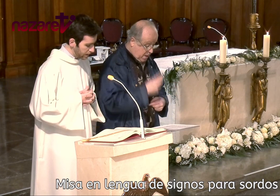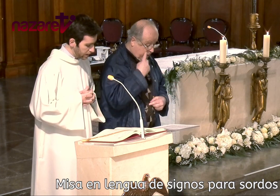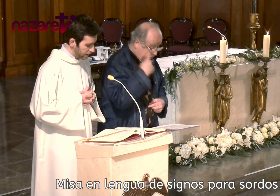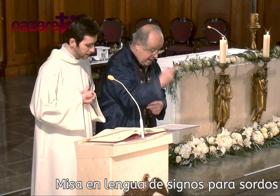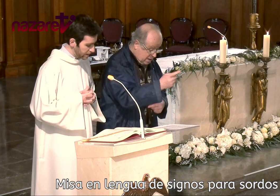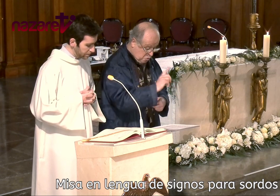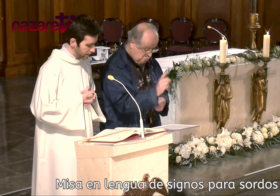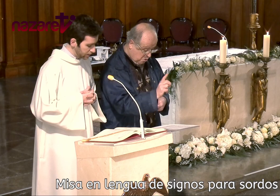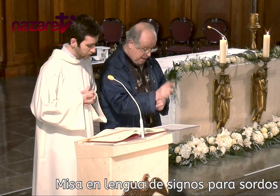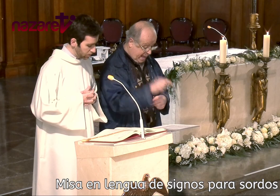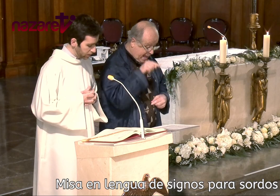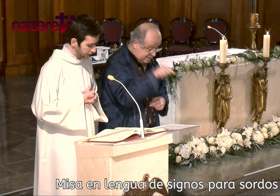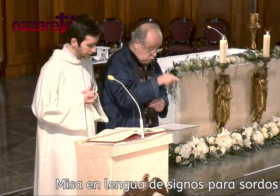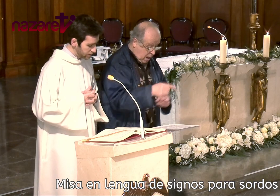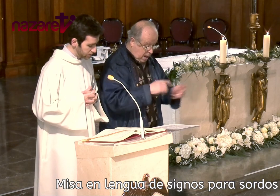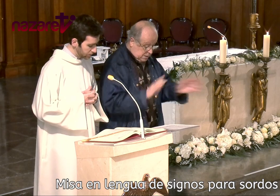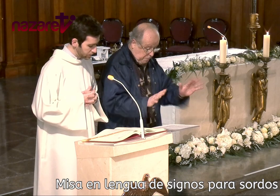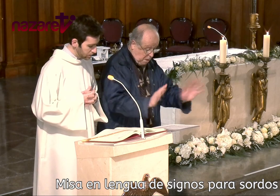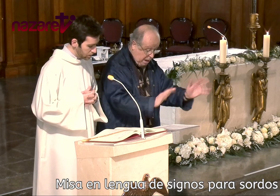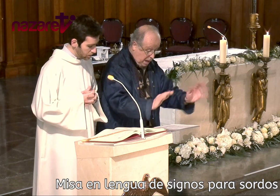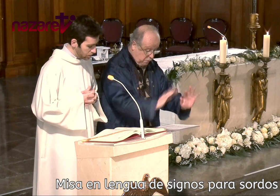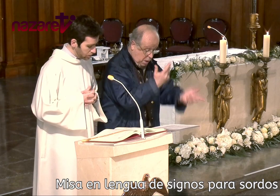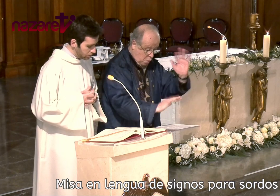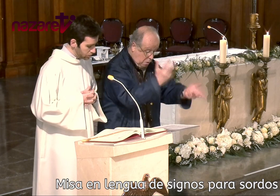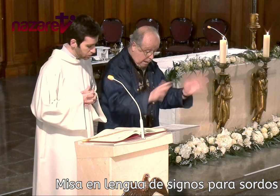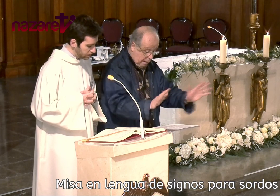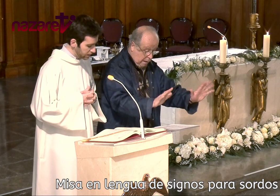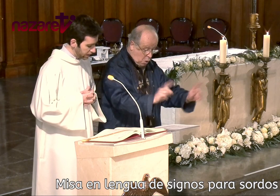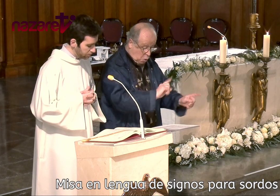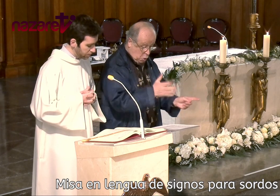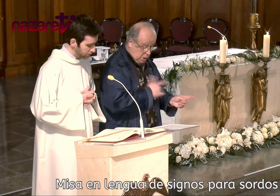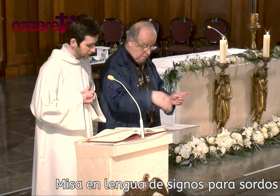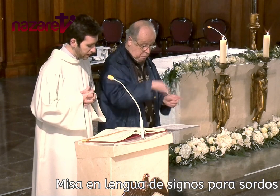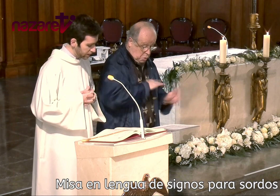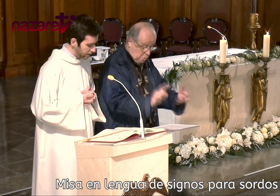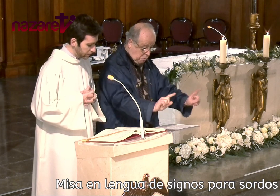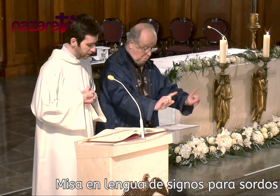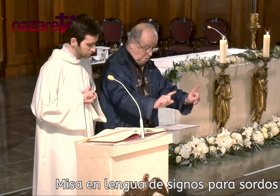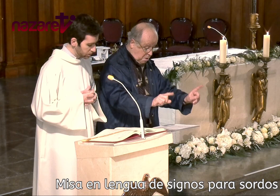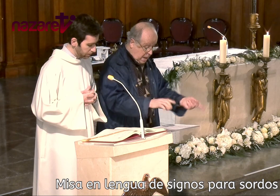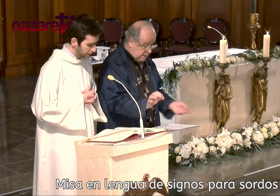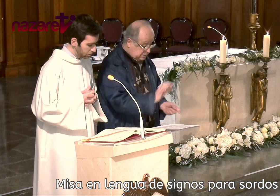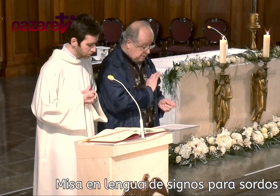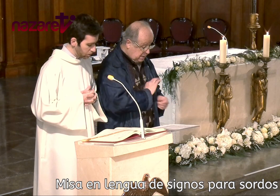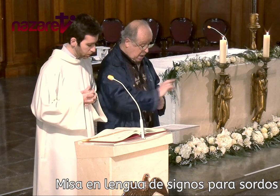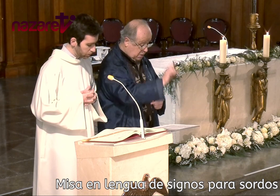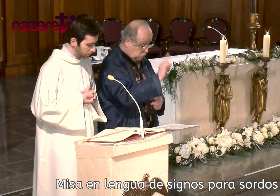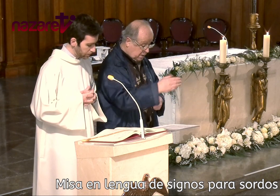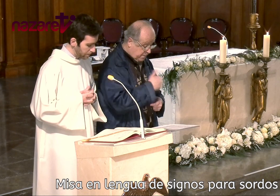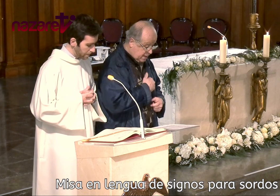está bien lo que han dicho sus citaré un profeta entre sus hermanos como tú